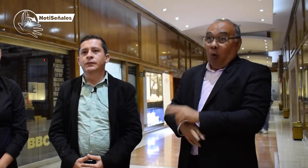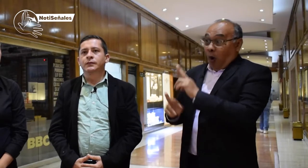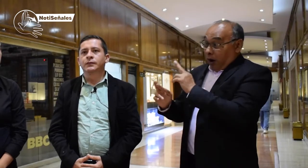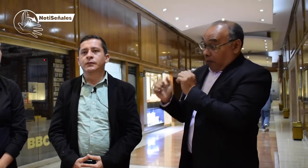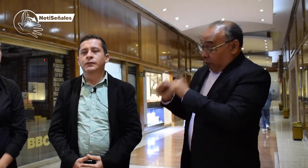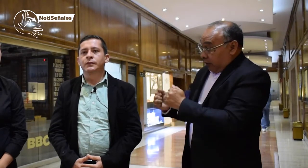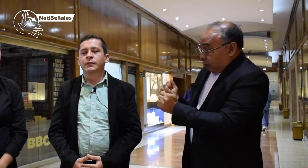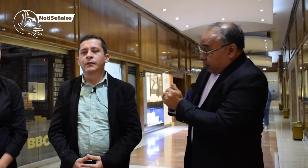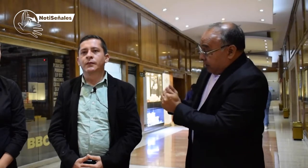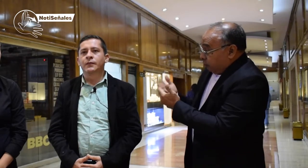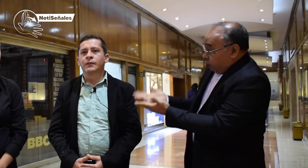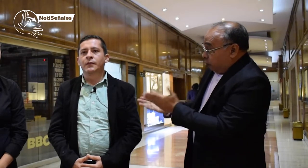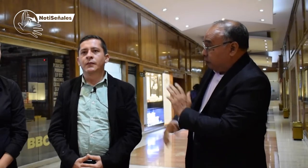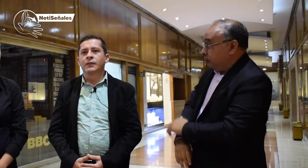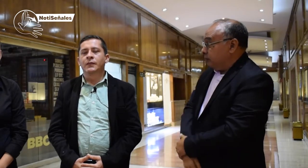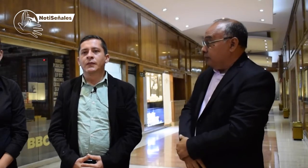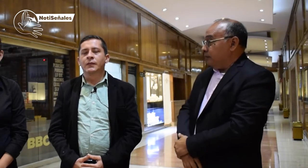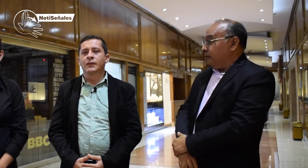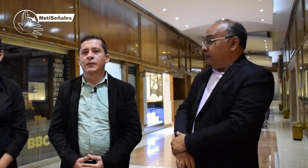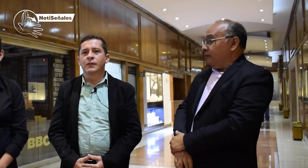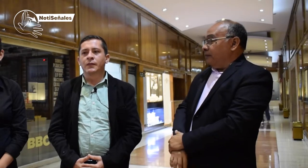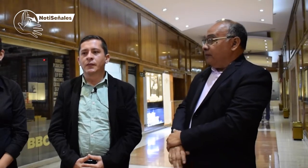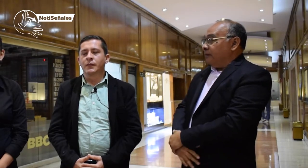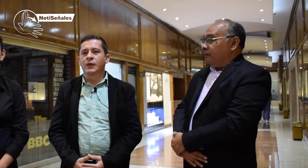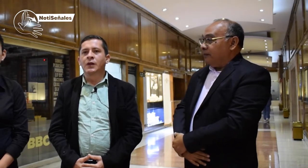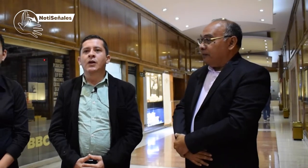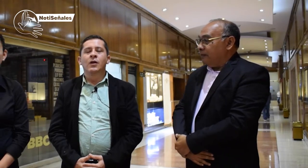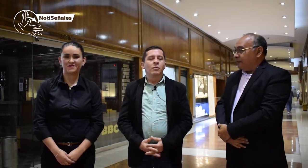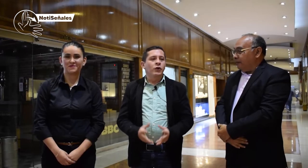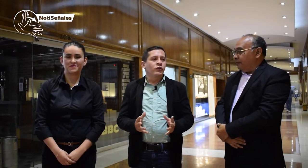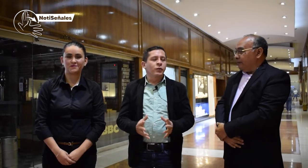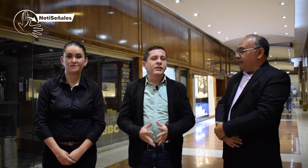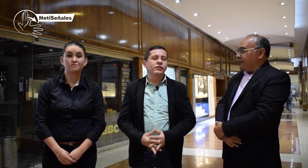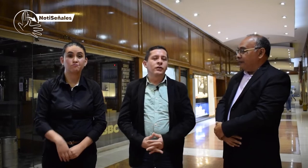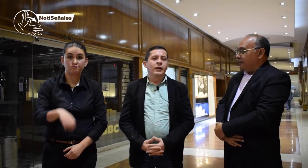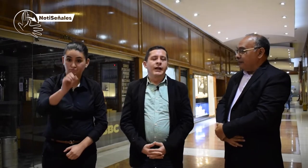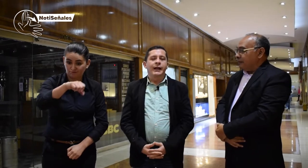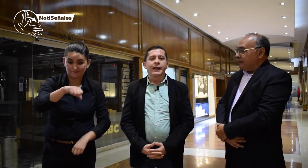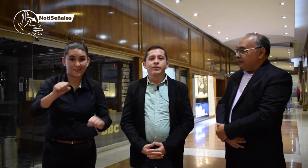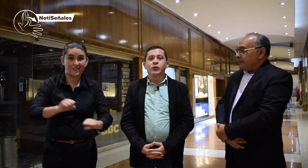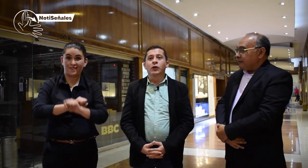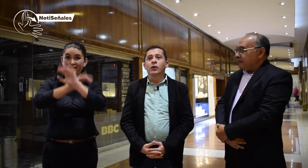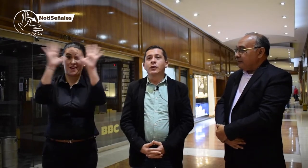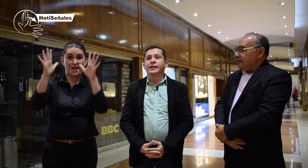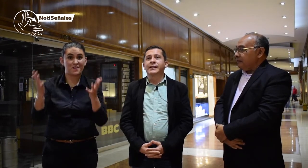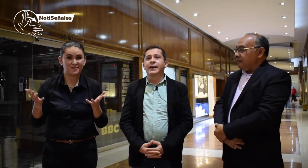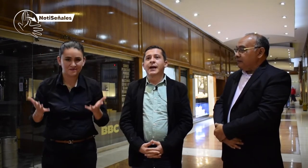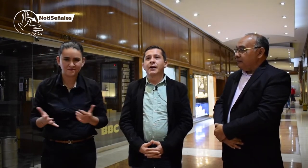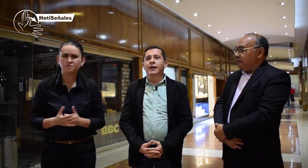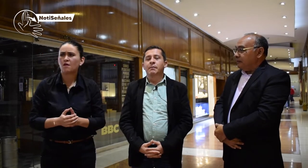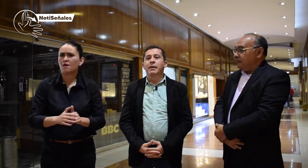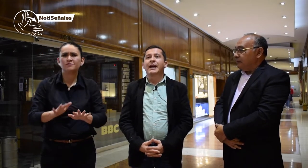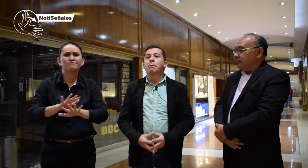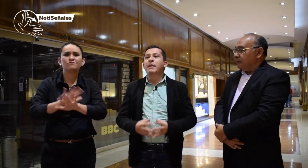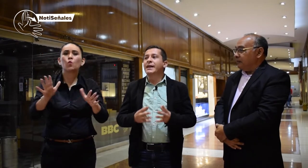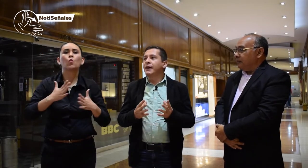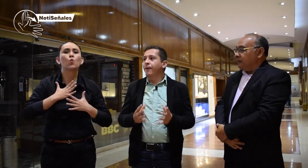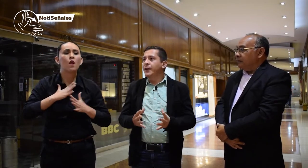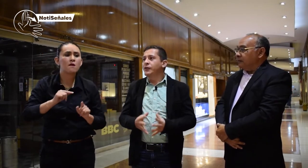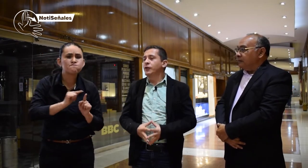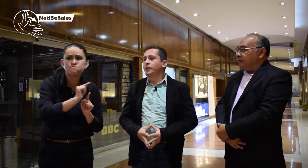sorda que sirva también para alimentar los procesos de gobierno Petro, ¿verdad? Por supuesto, todo lo que sea